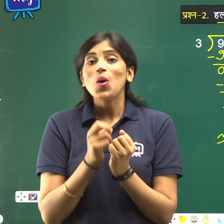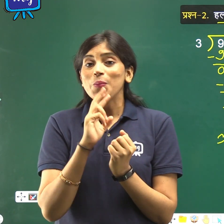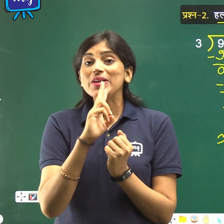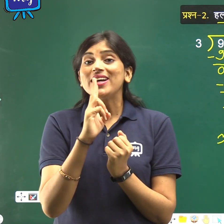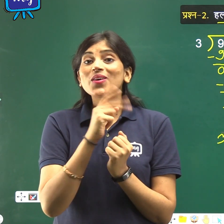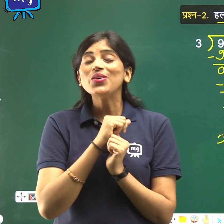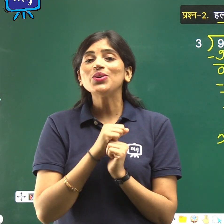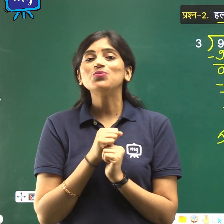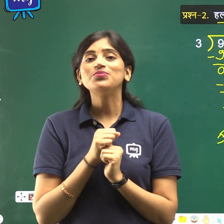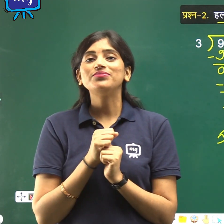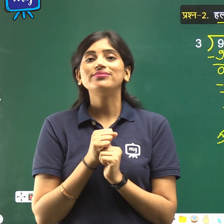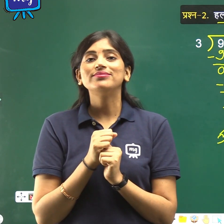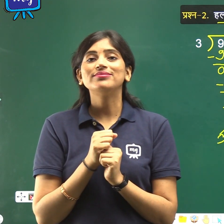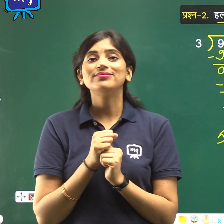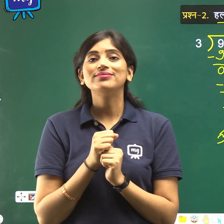बताओ?